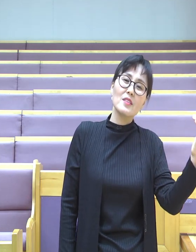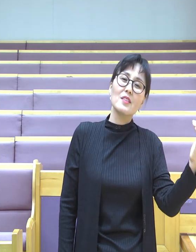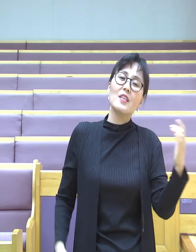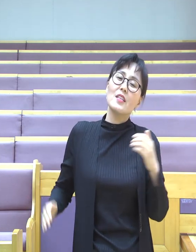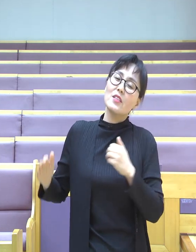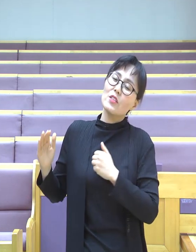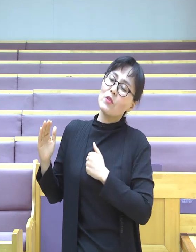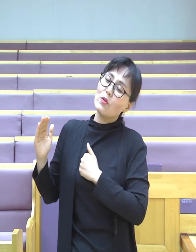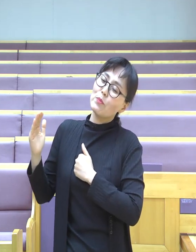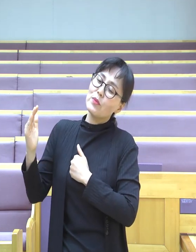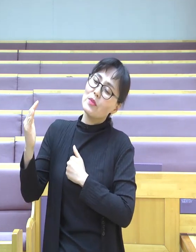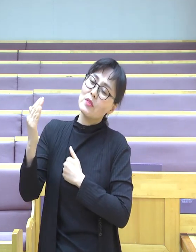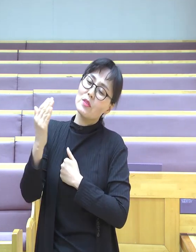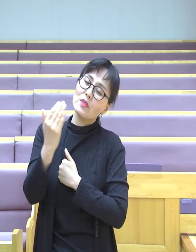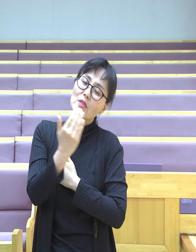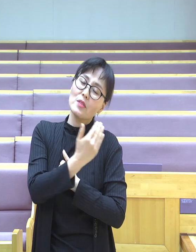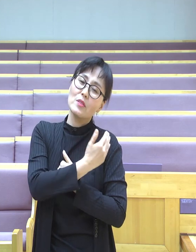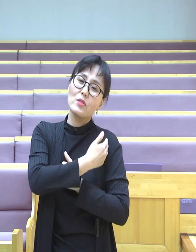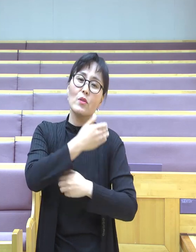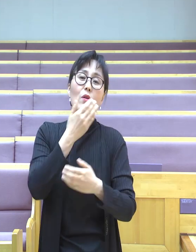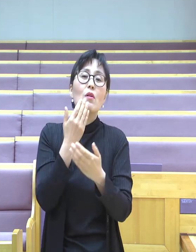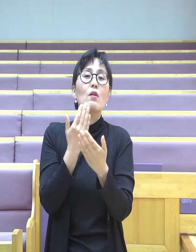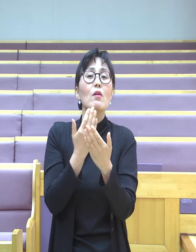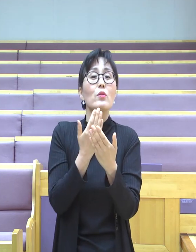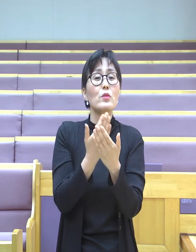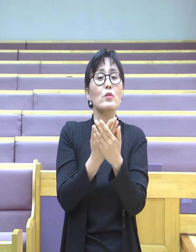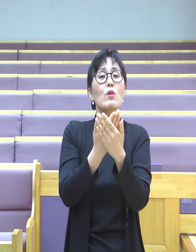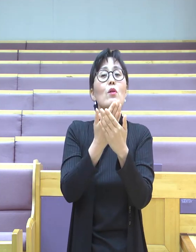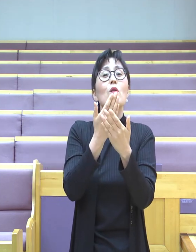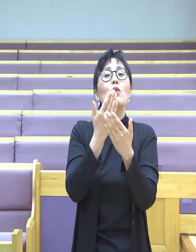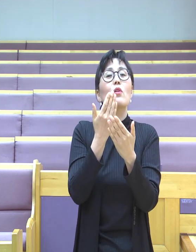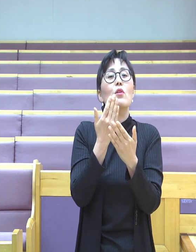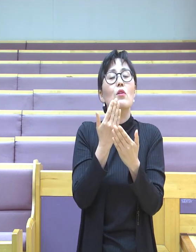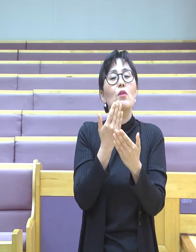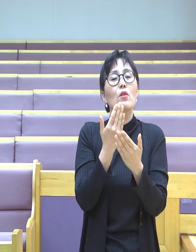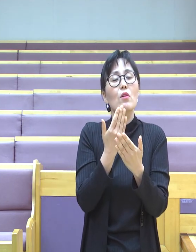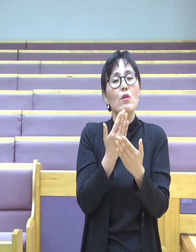영혼을 우리 마지막으로 주님의 그 평화를 바라보며 찬양합시다.